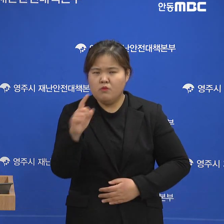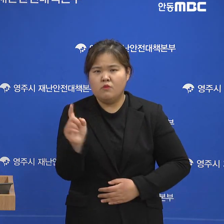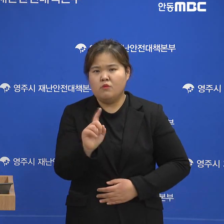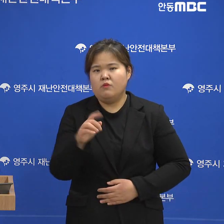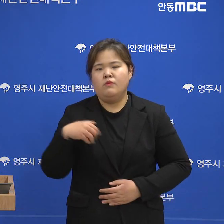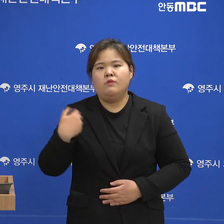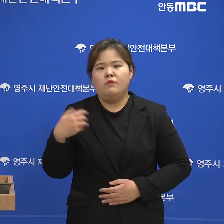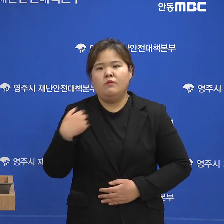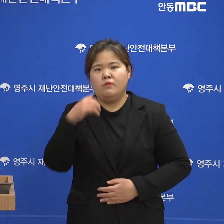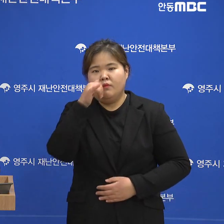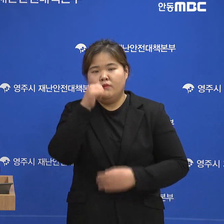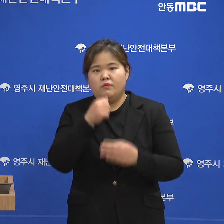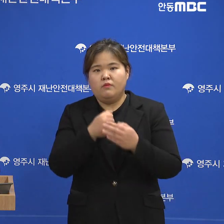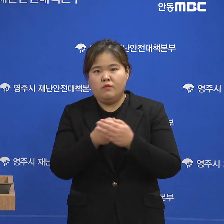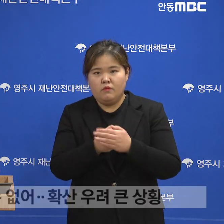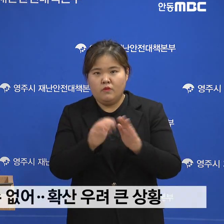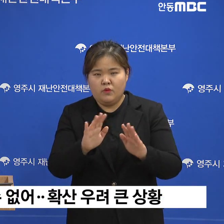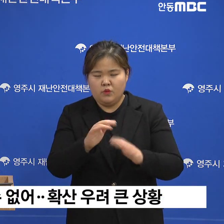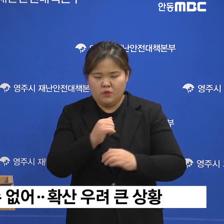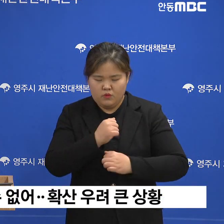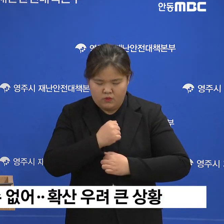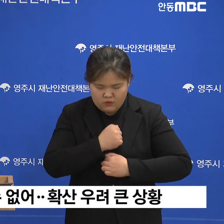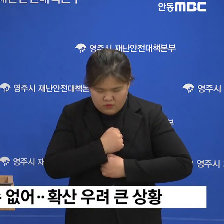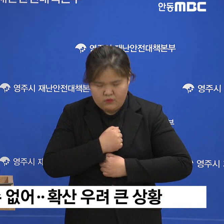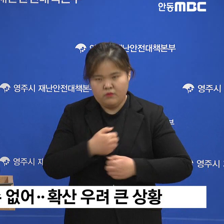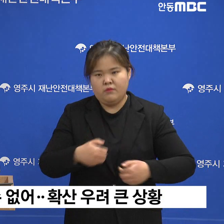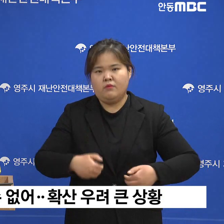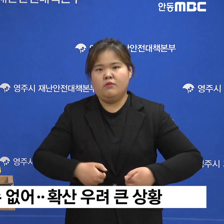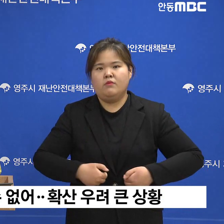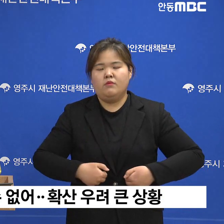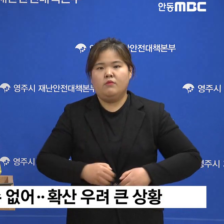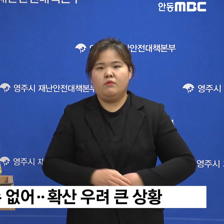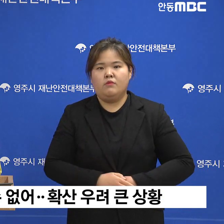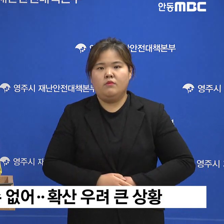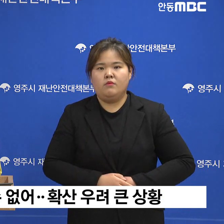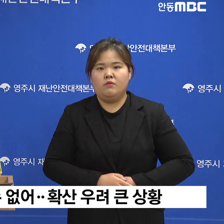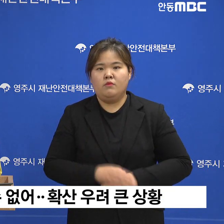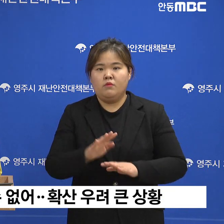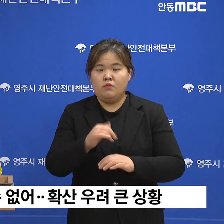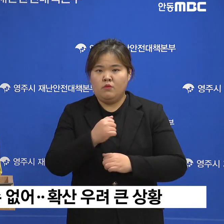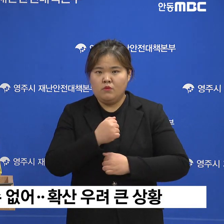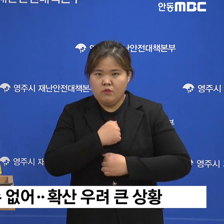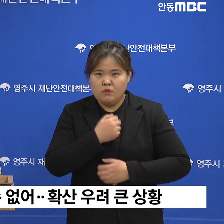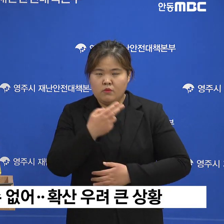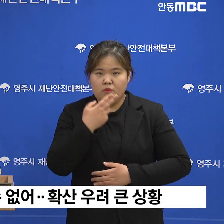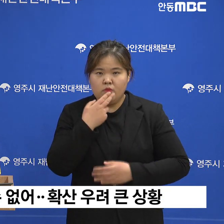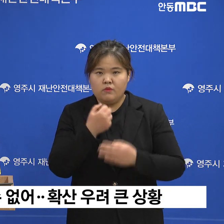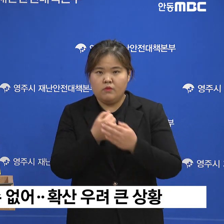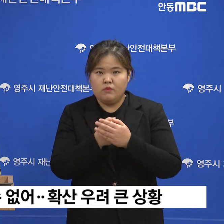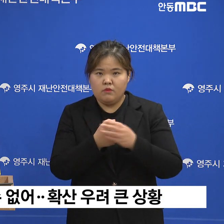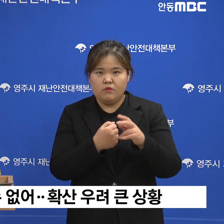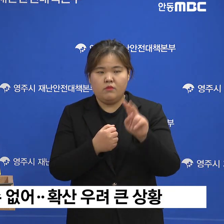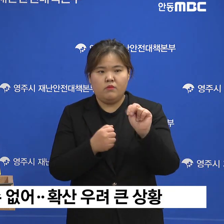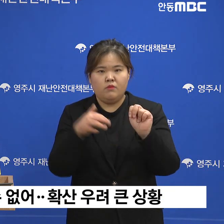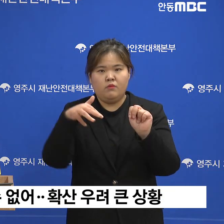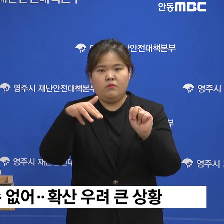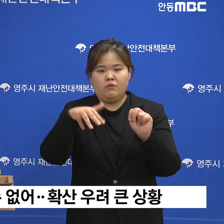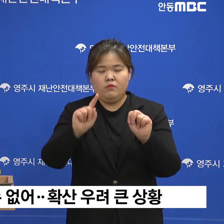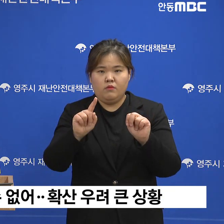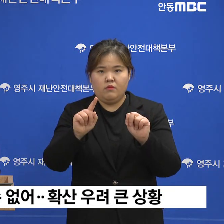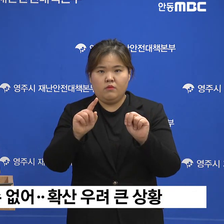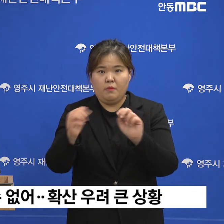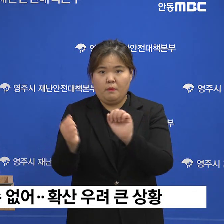상황으로 어느 때보다 주의가 필요합니다. 지금 우리가 주의하지 않아서 N차 감염이